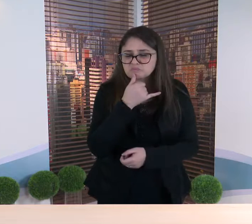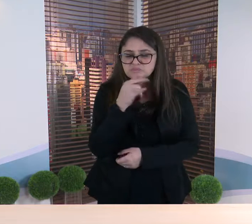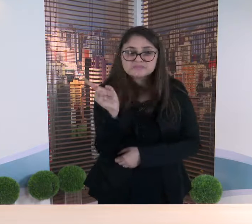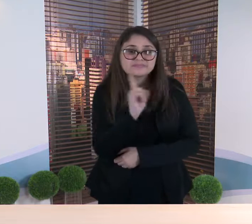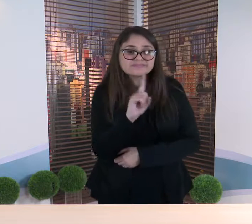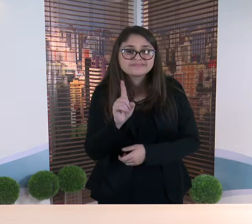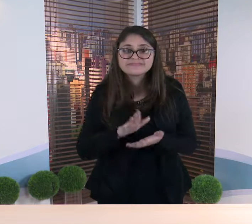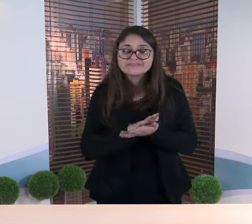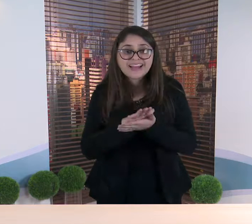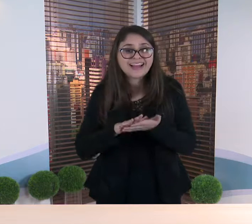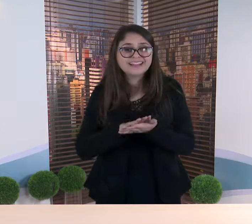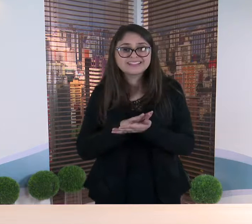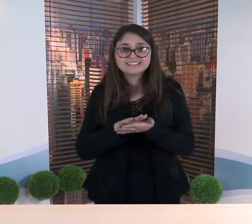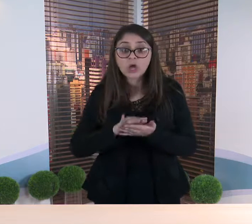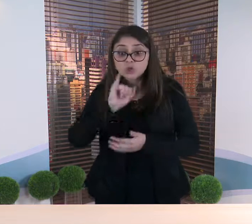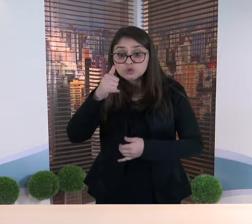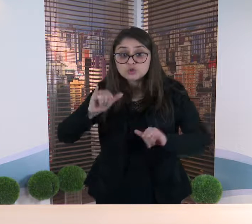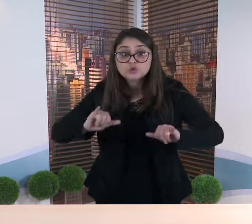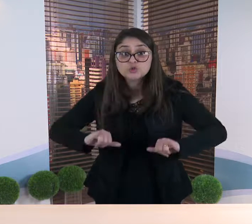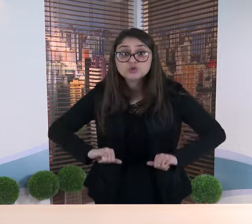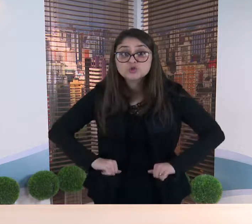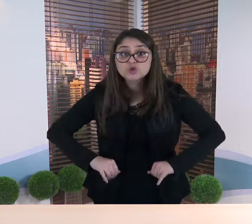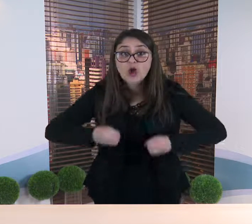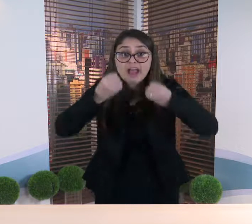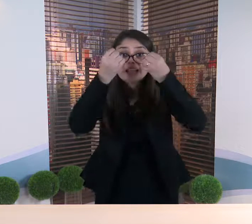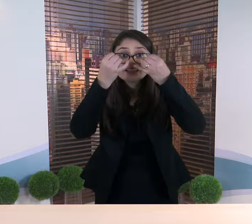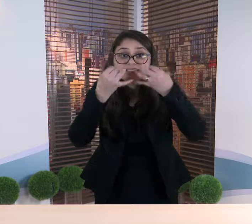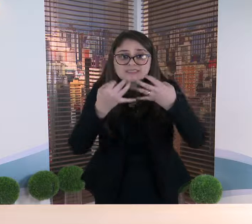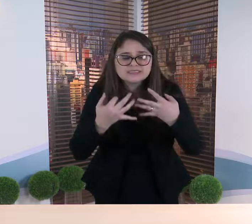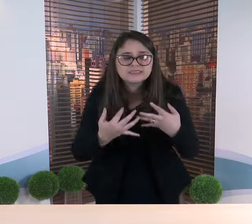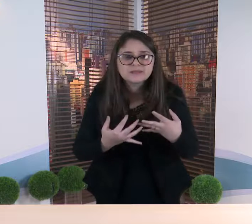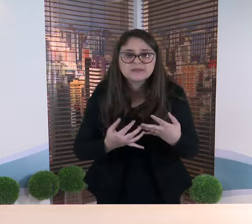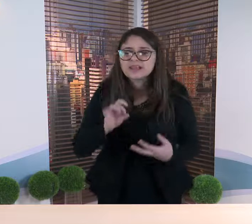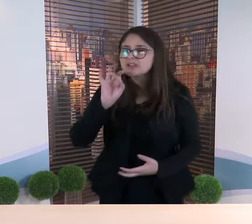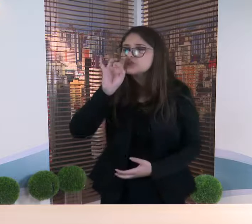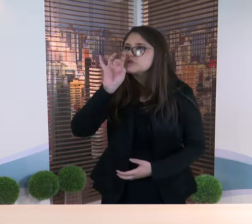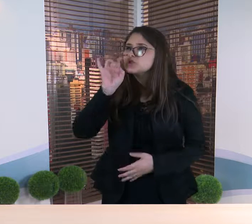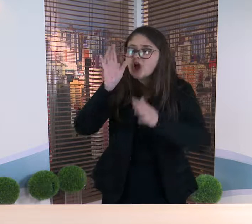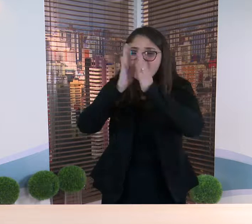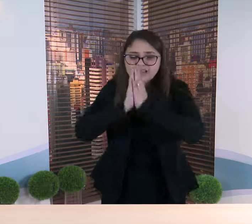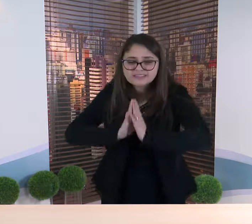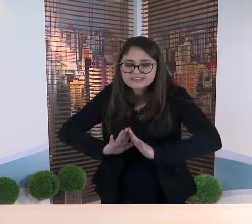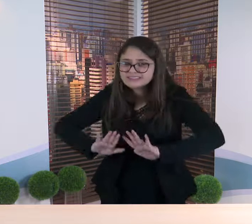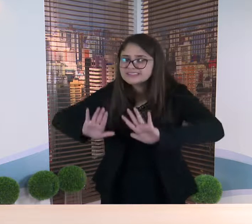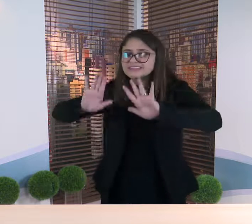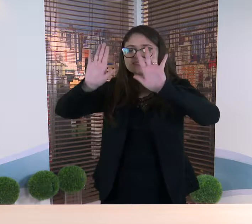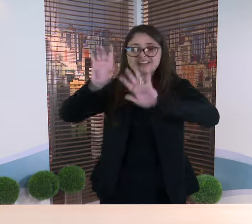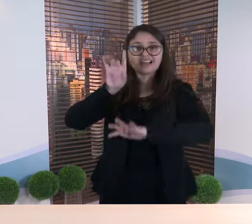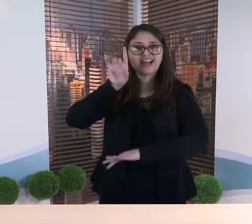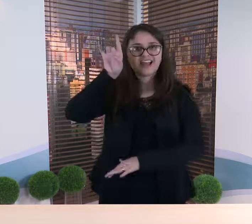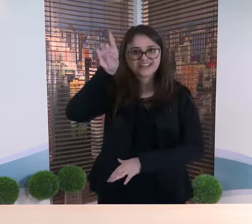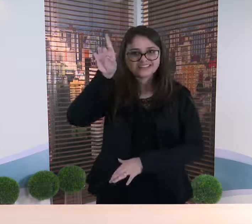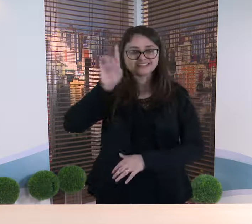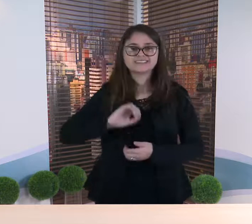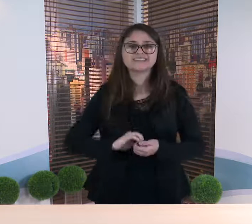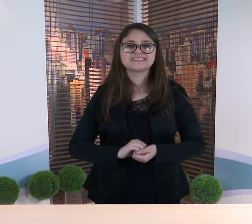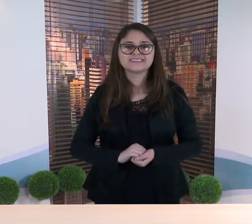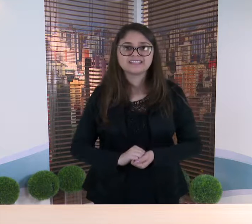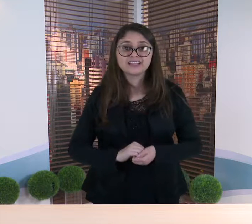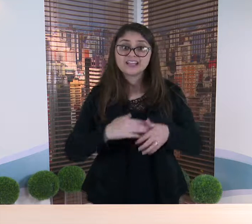Jó não se lamenta. Ele fala sobre Deus e não a Deus. Entretanto, ao